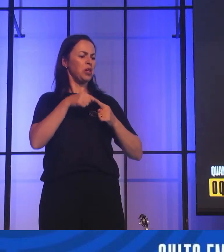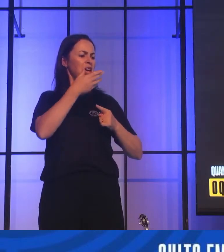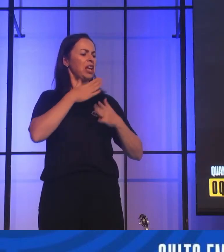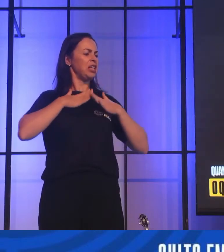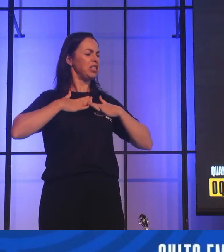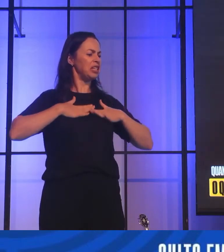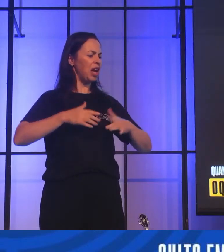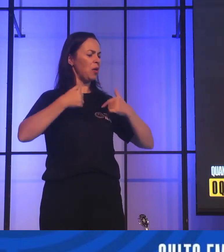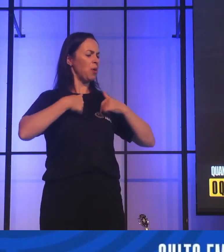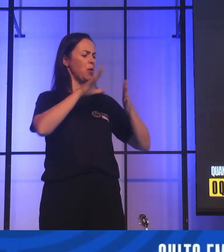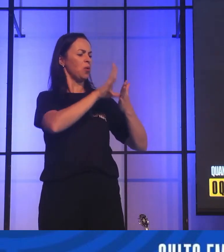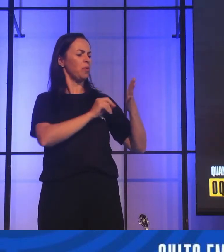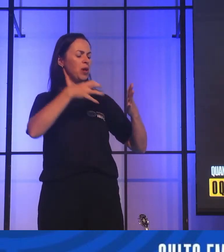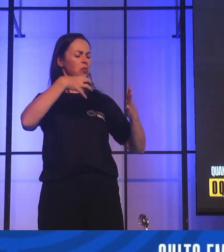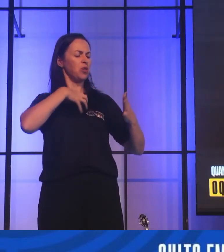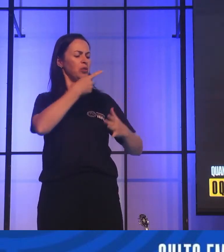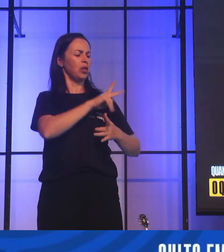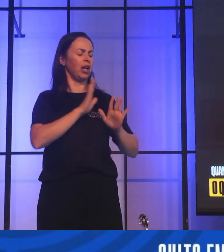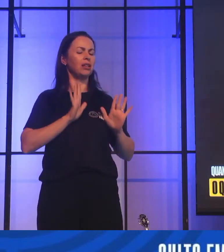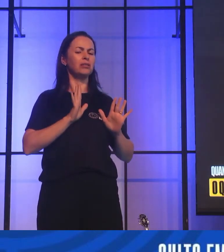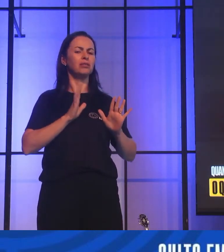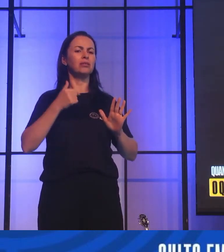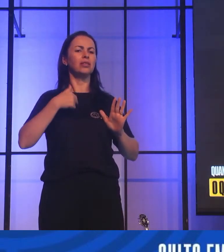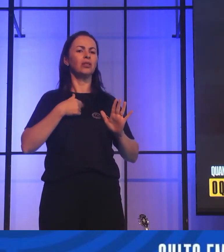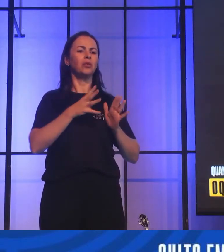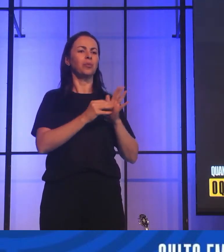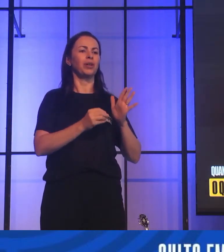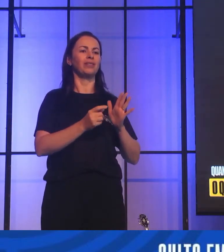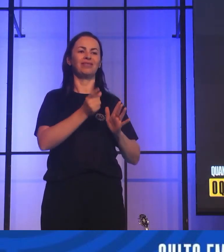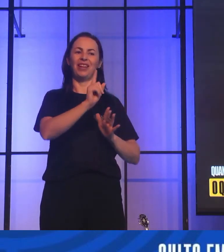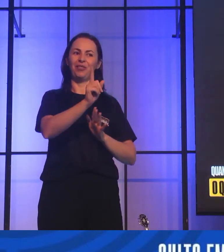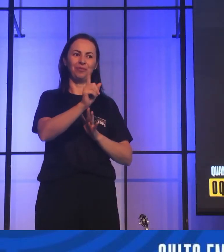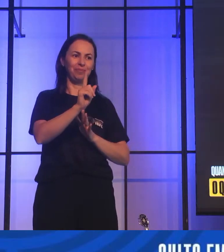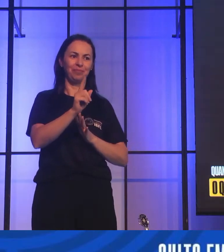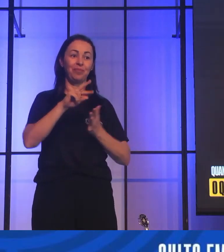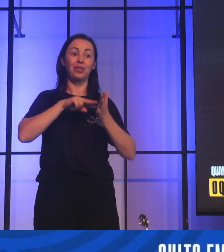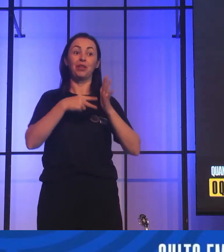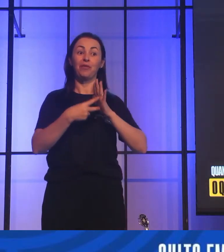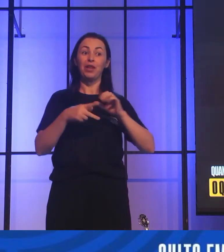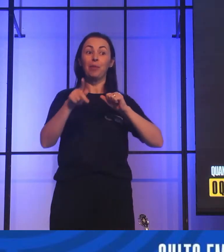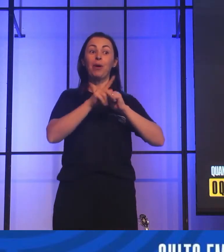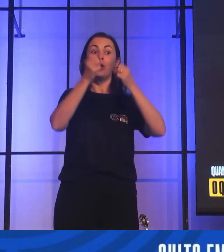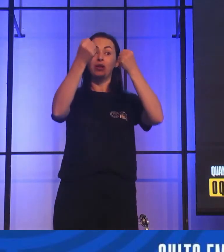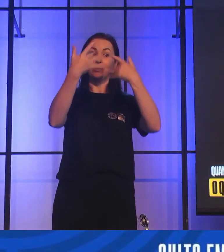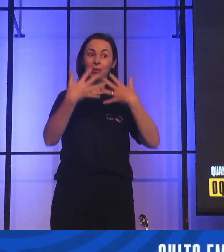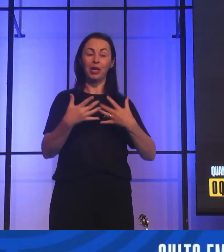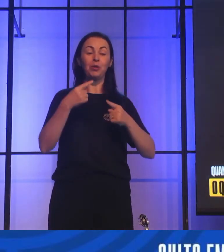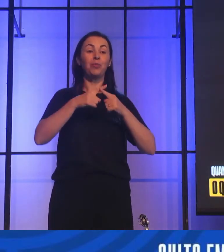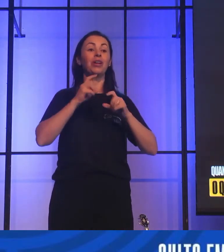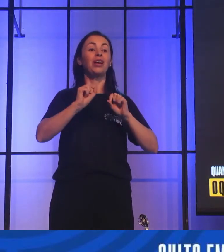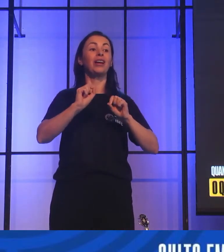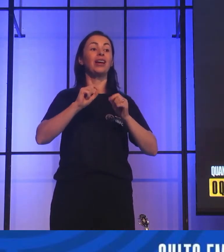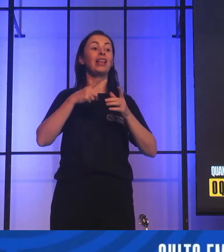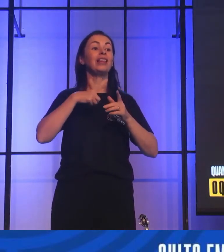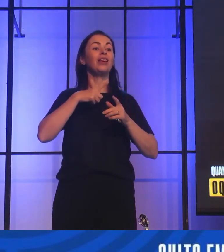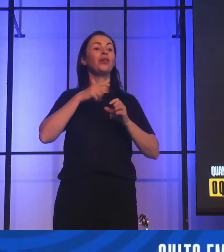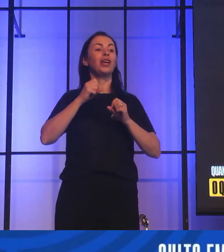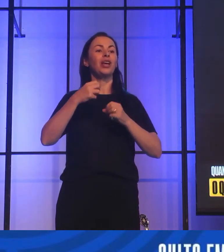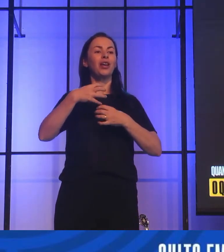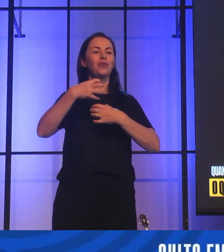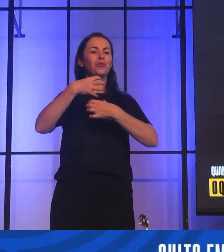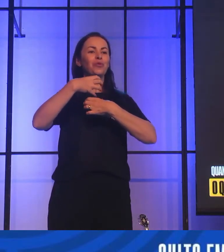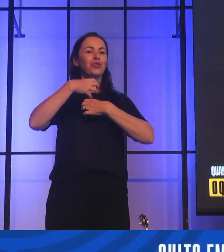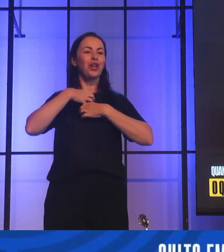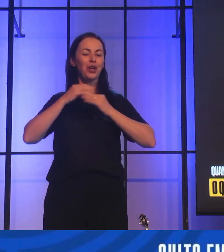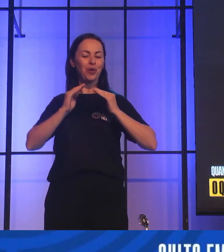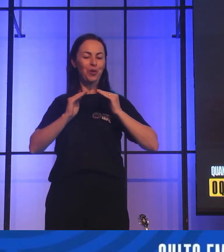vou ser assim. Não. O que Paulo está dizendo, que é uma questão de habitação, é que se